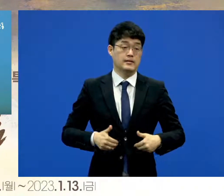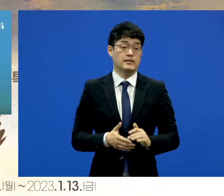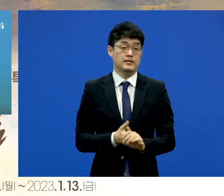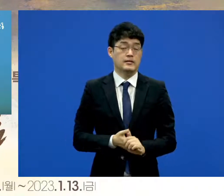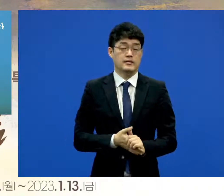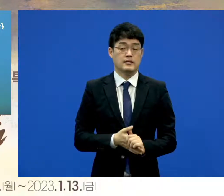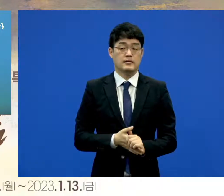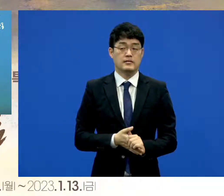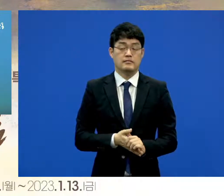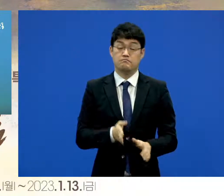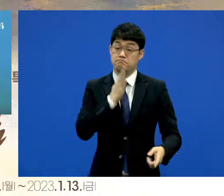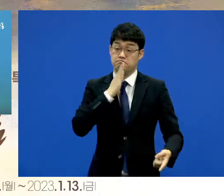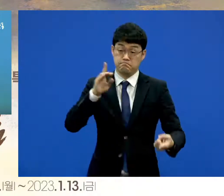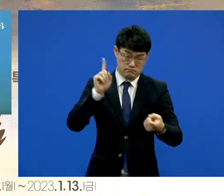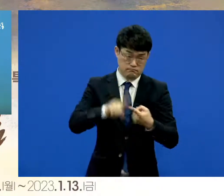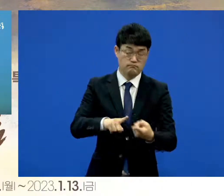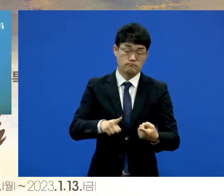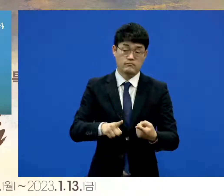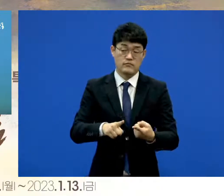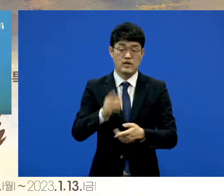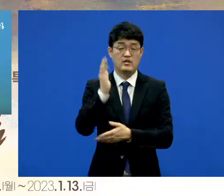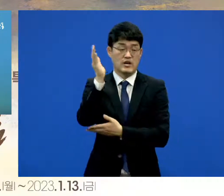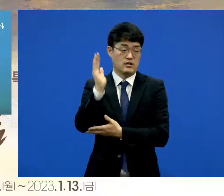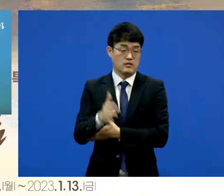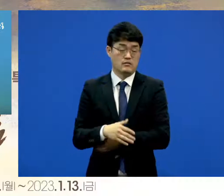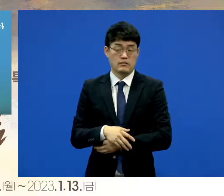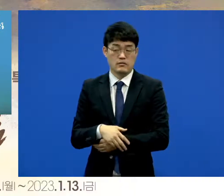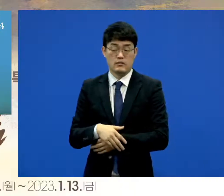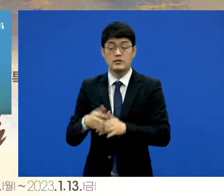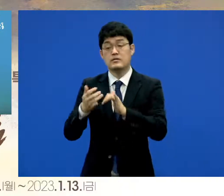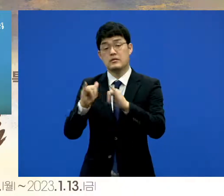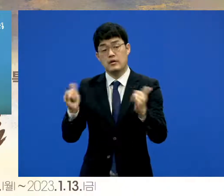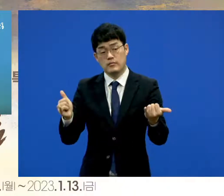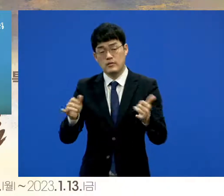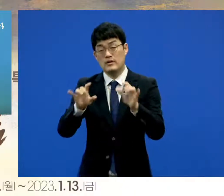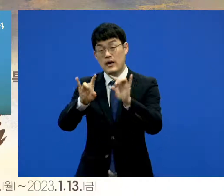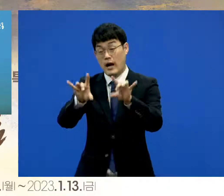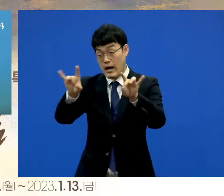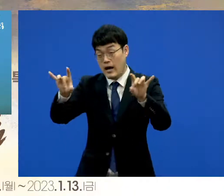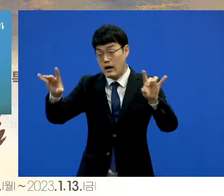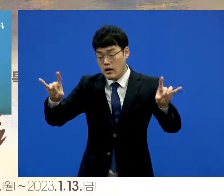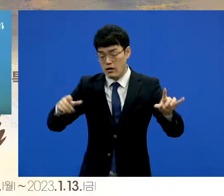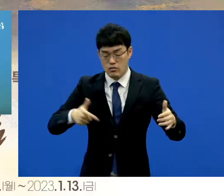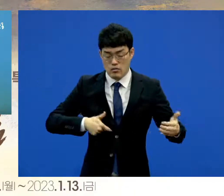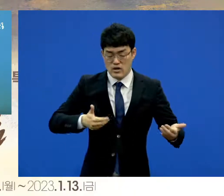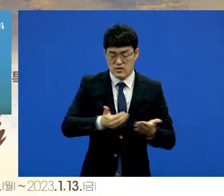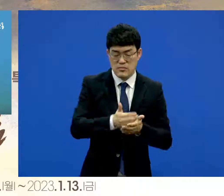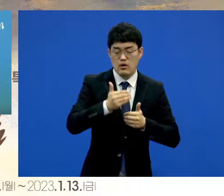물론 사람마다 회심의 과정과 경험은 다를 수 있습니다.